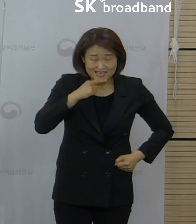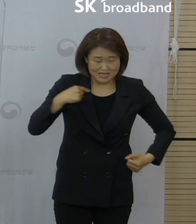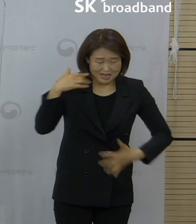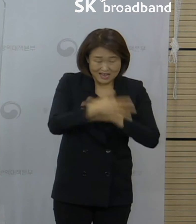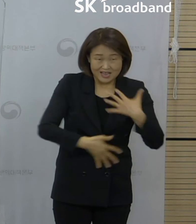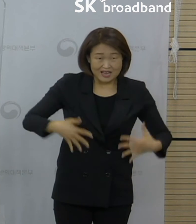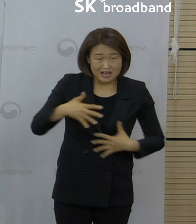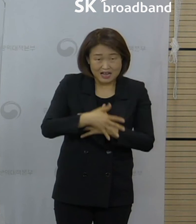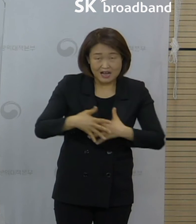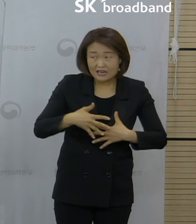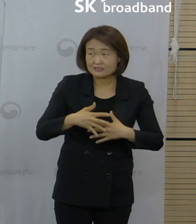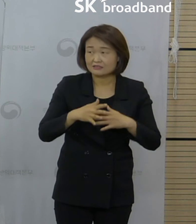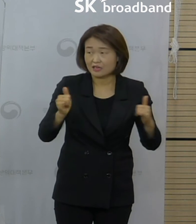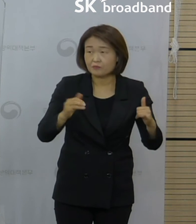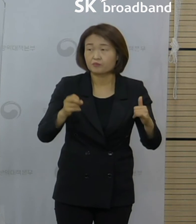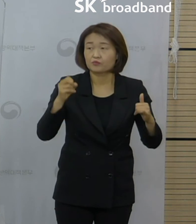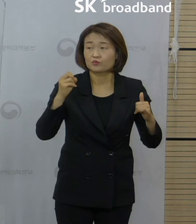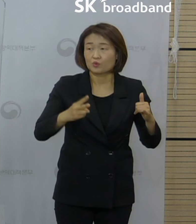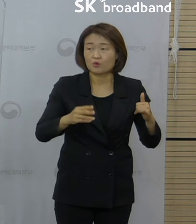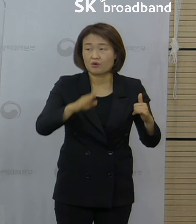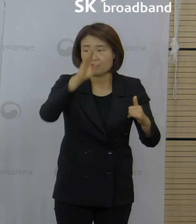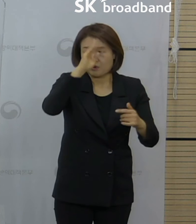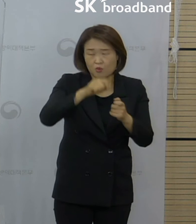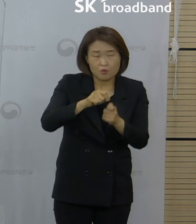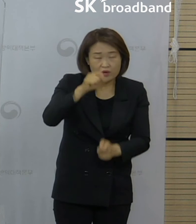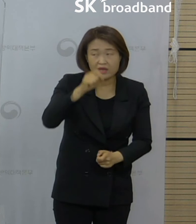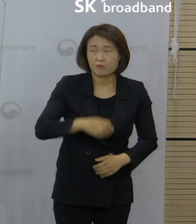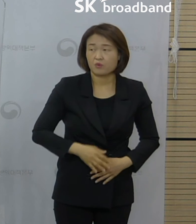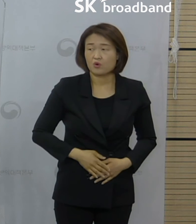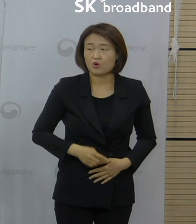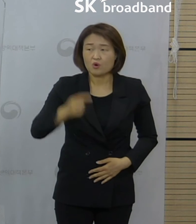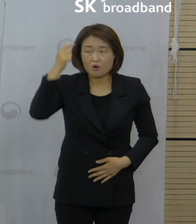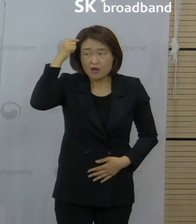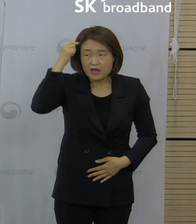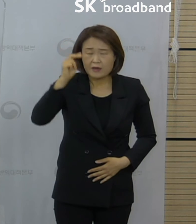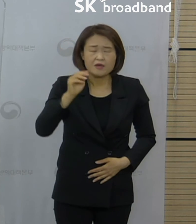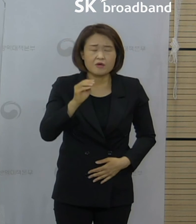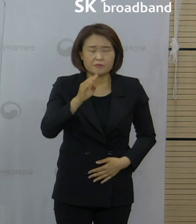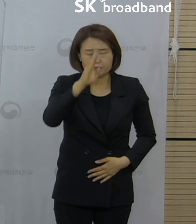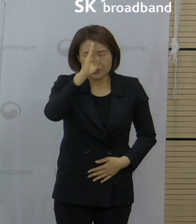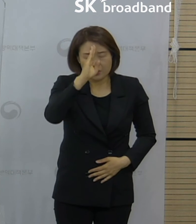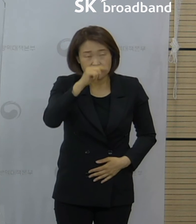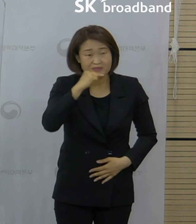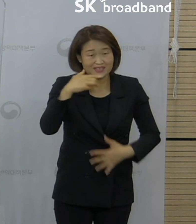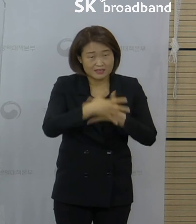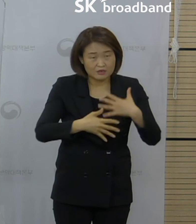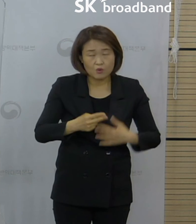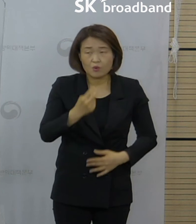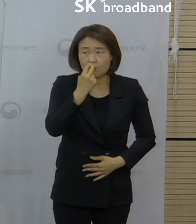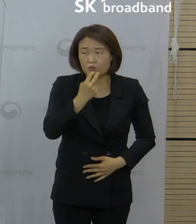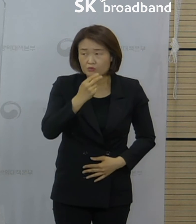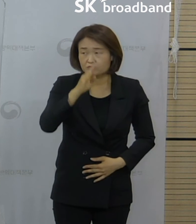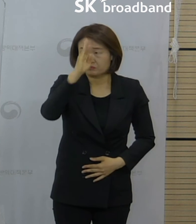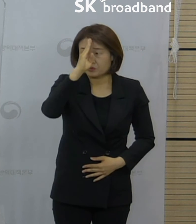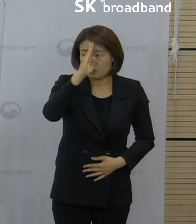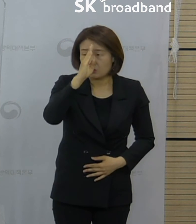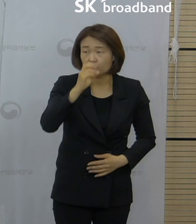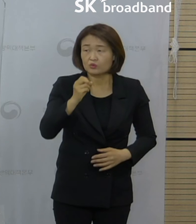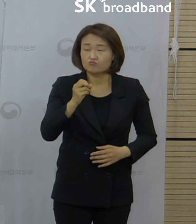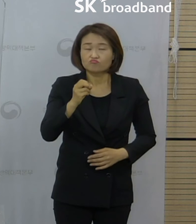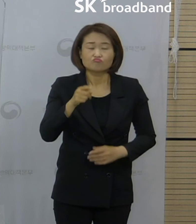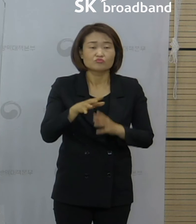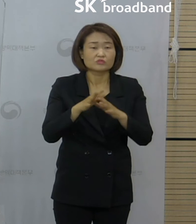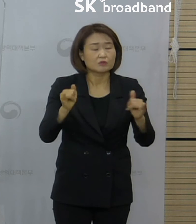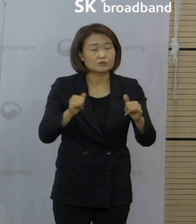있는데 암이나 심장질환, 뇌혈관질환, 희귀질환 등 다른 만성질환자들은 역시